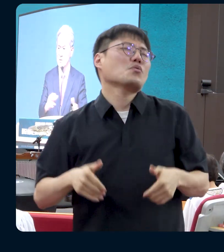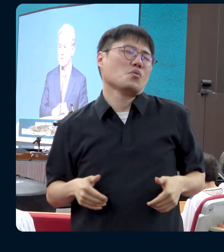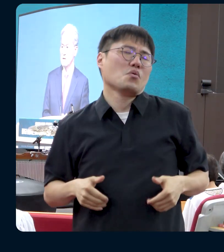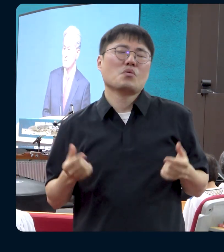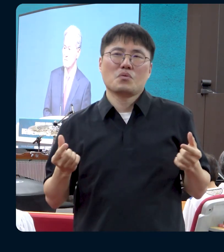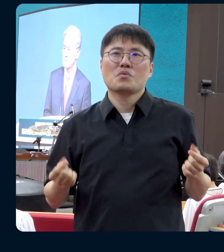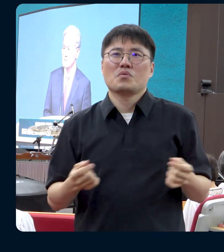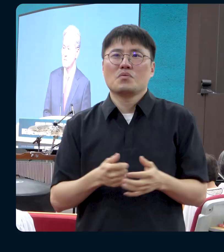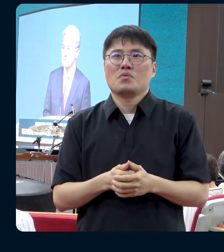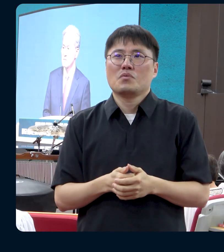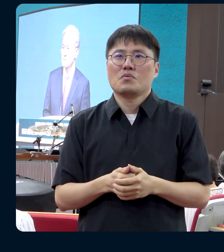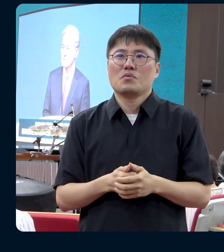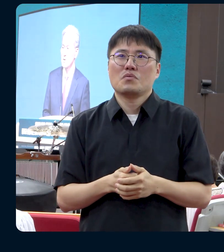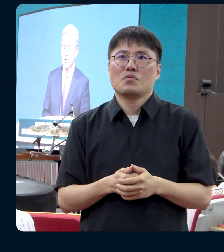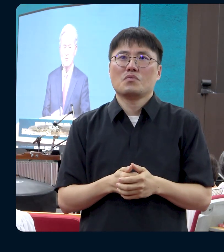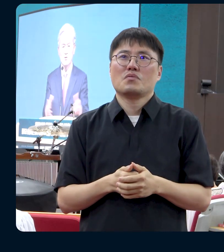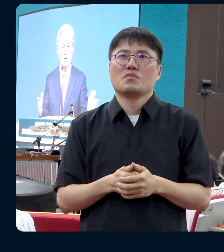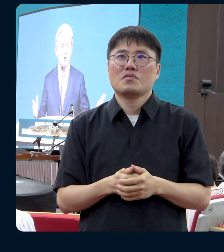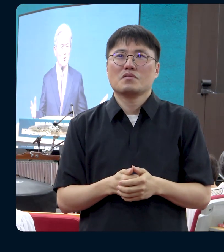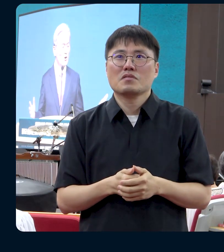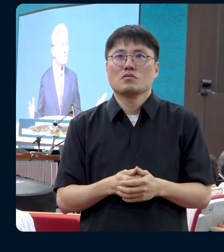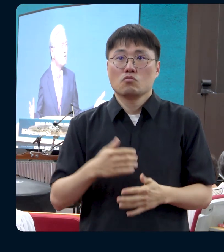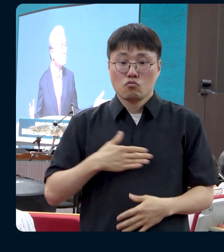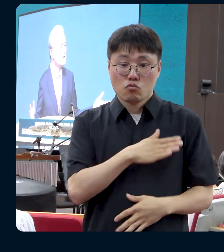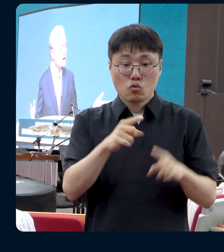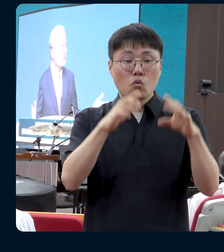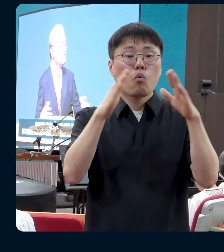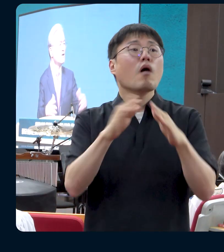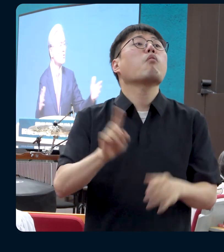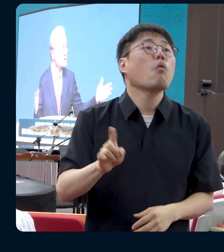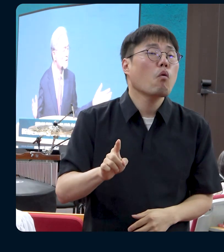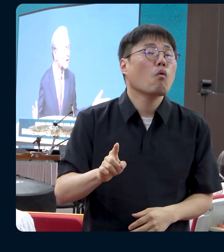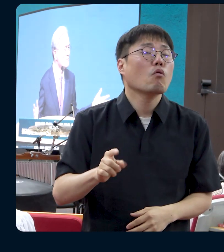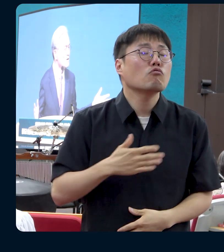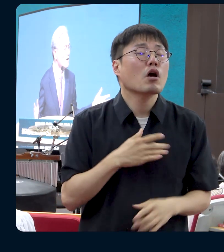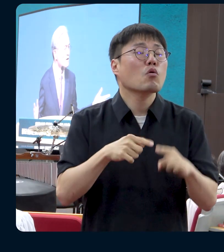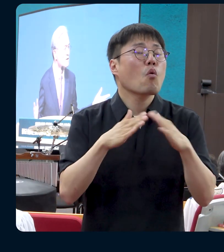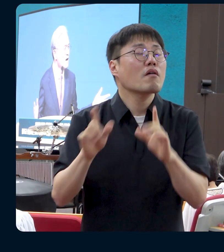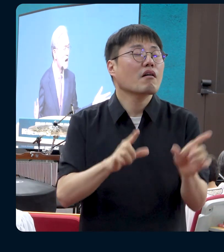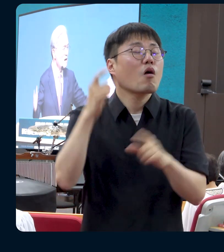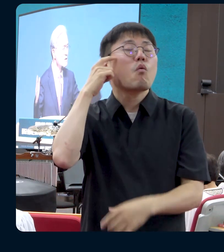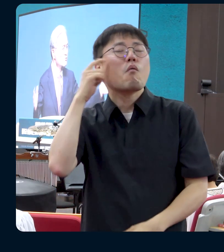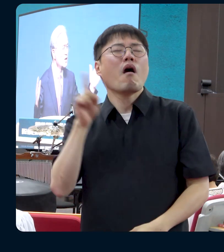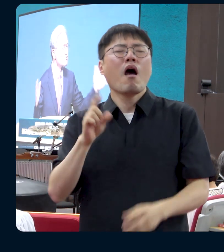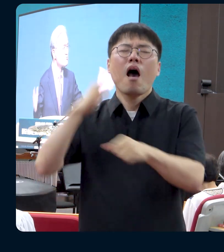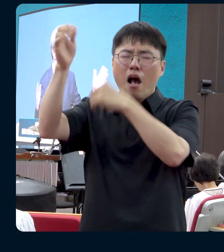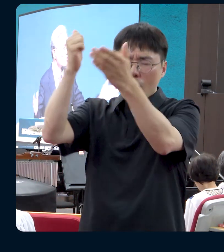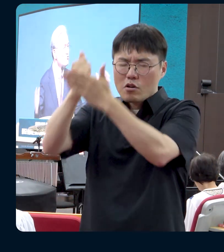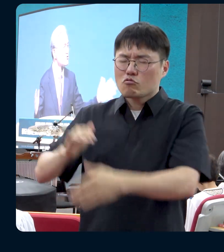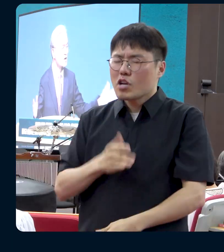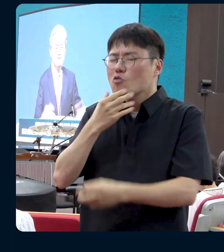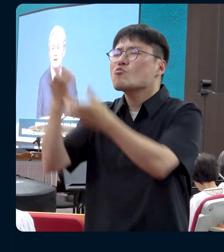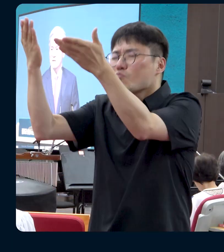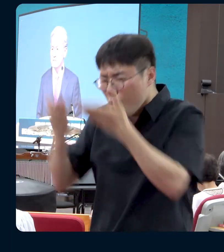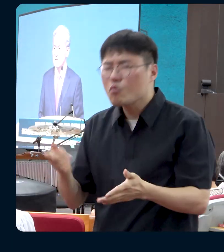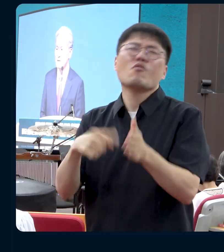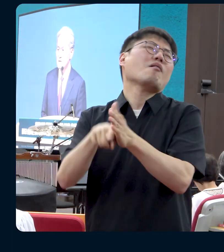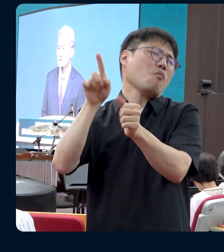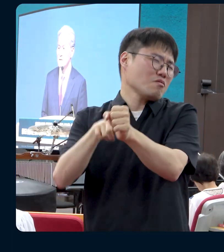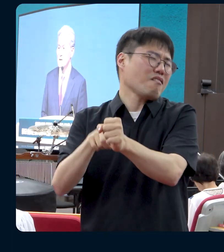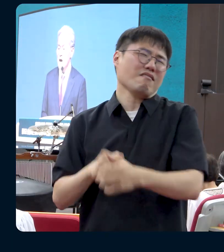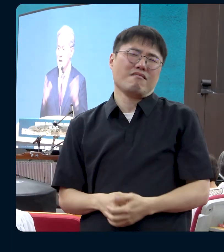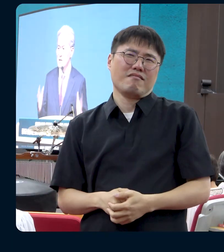바로 그것입니다. 여러분, 교회는 뭡니까? 왜 우리가 교회 생활합니까? 하나님 우리에게 축복을 주셔서 하는 거